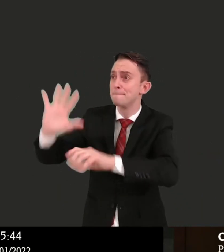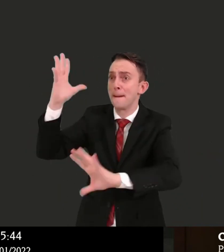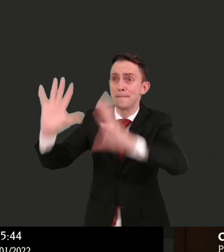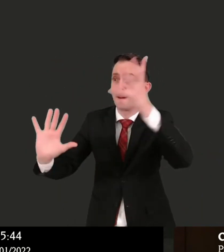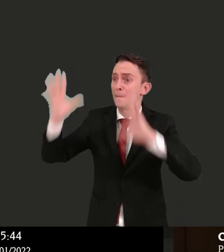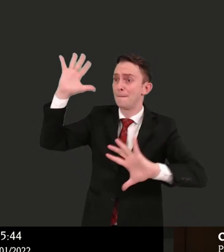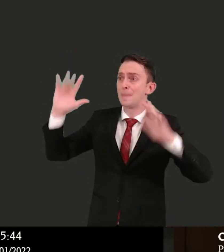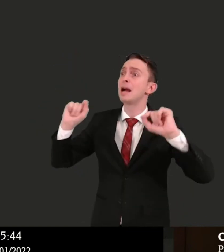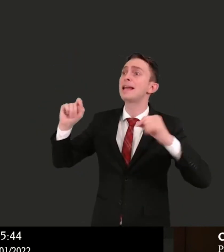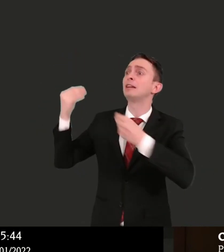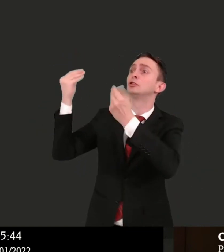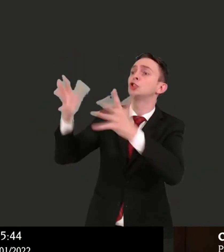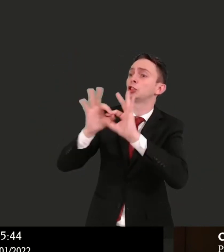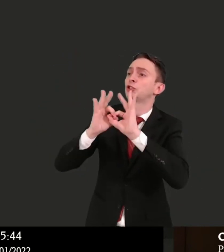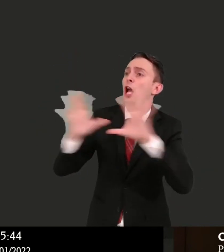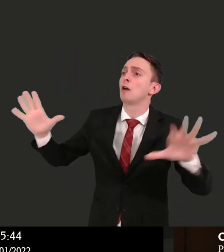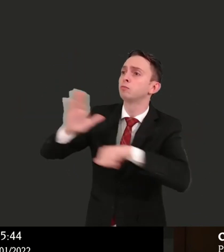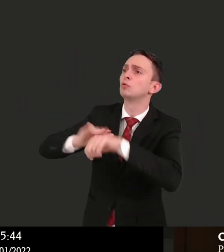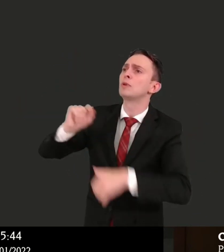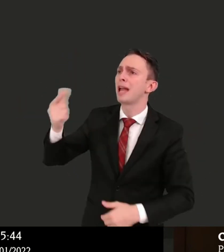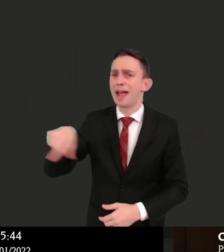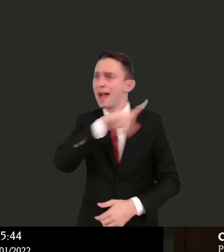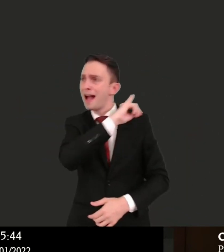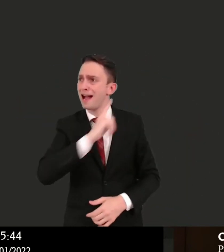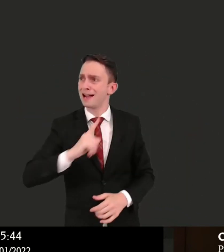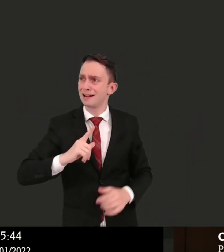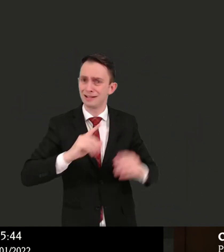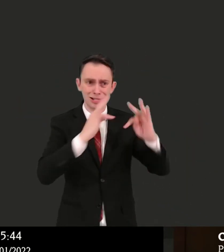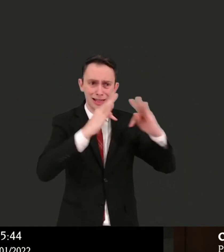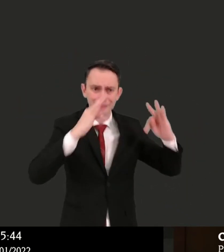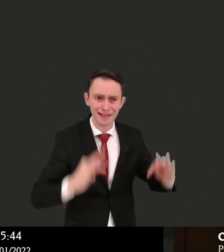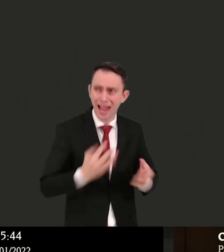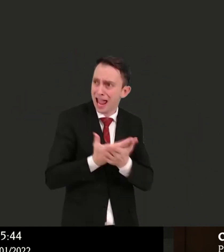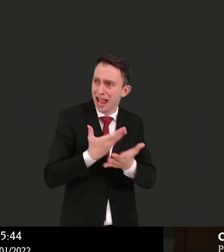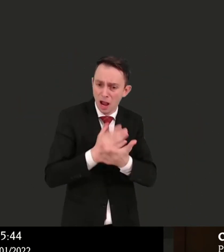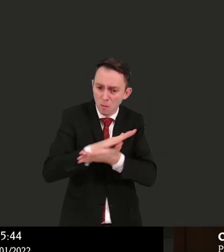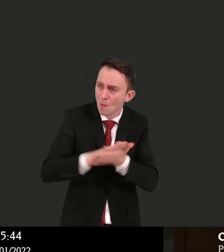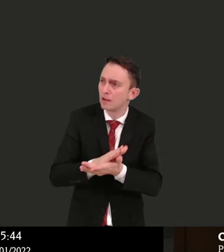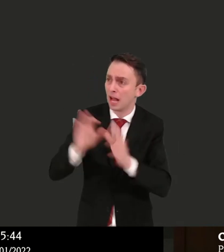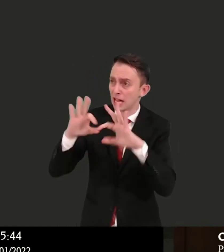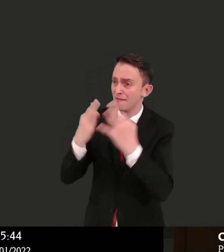outorgou autoridade? Não frequentou sinagoga? Não tem família importante? Não tem estudo?